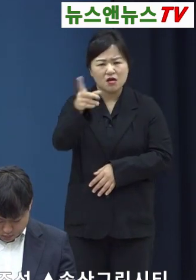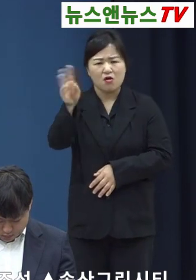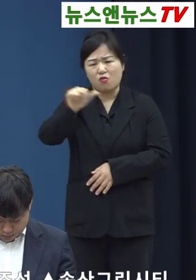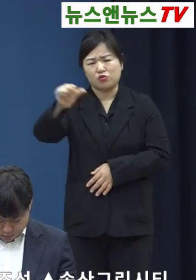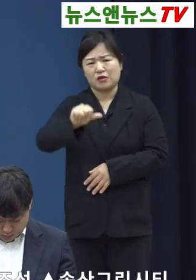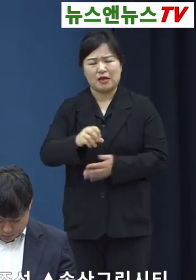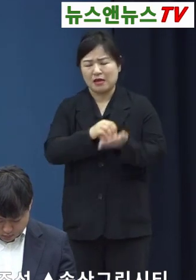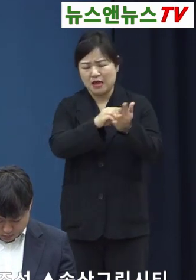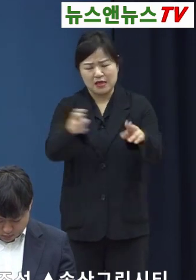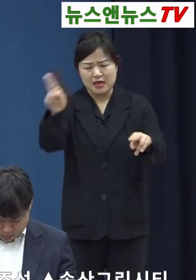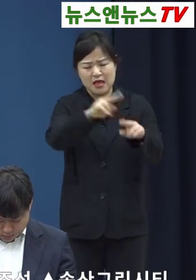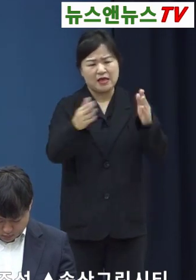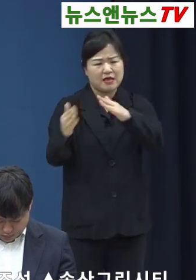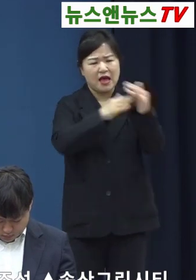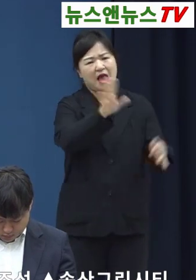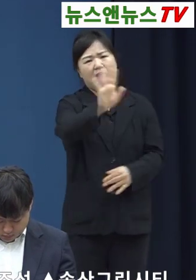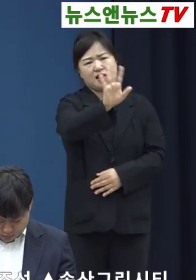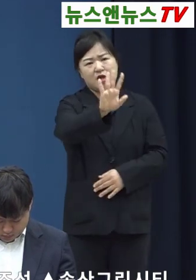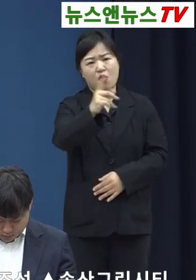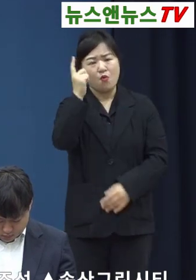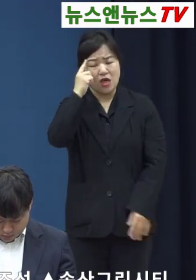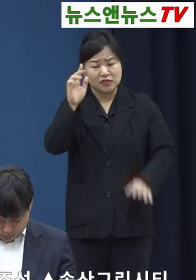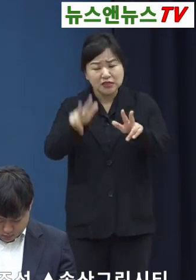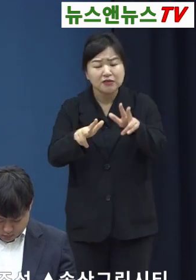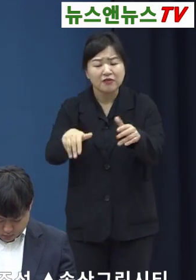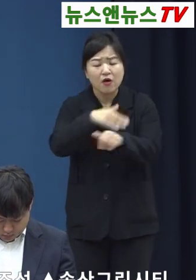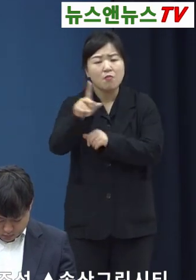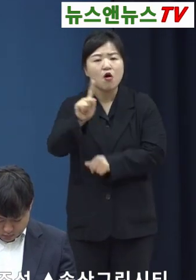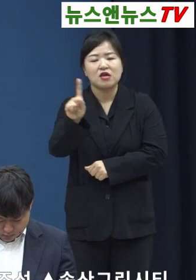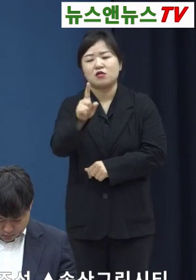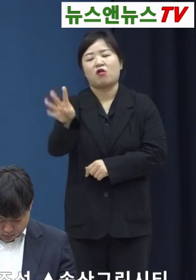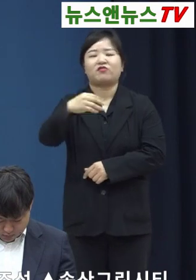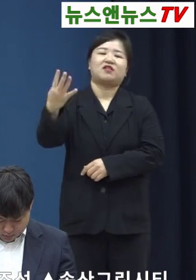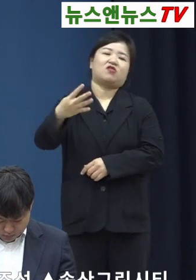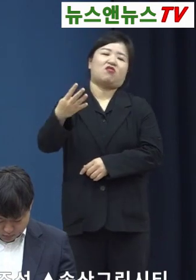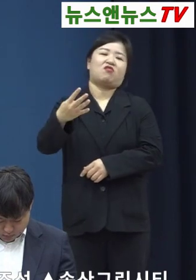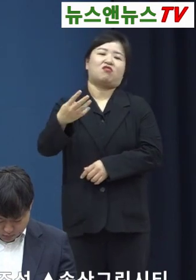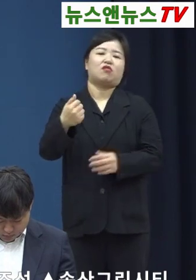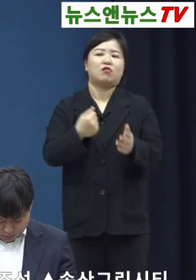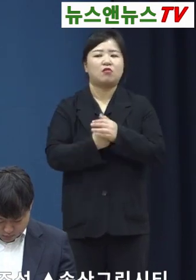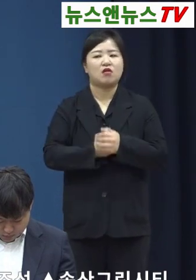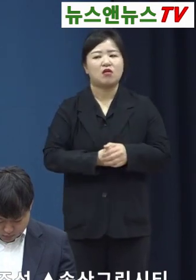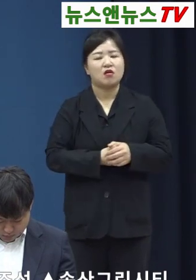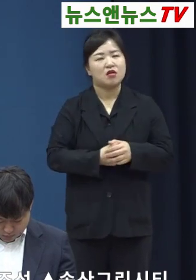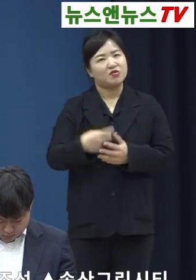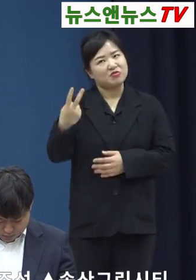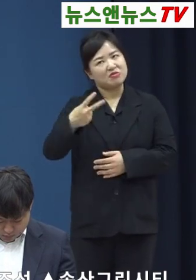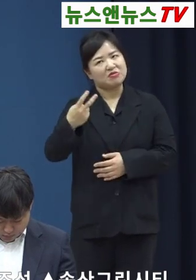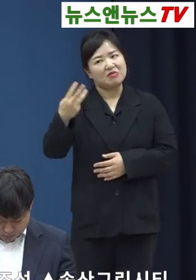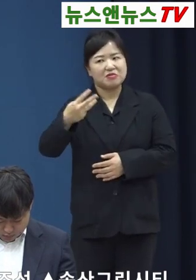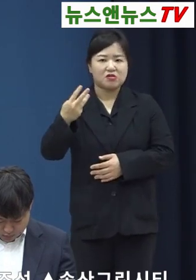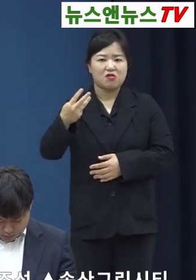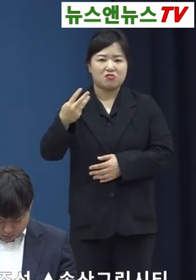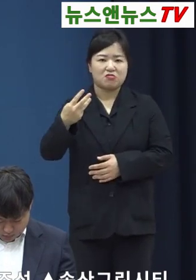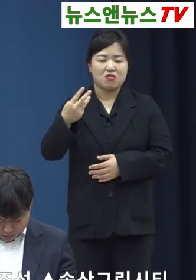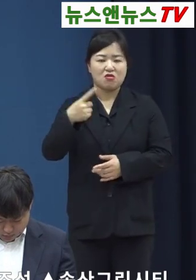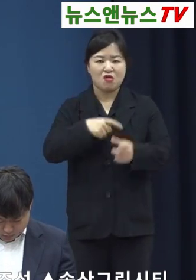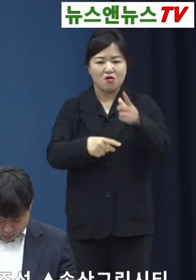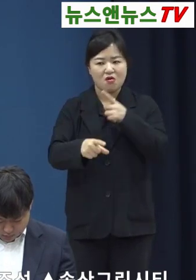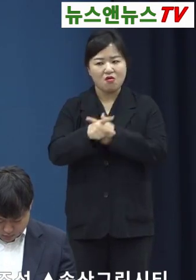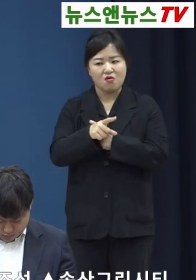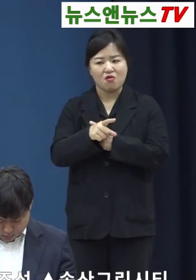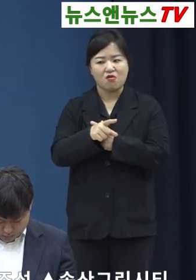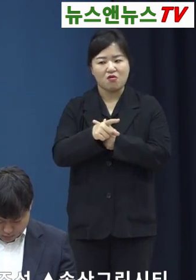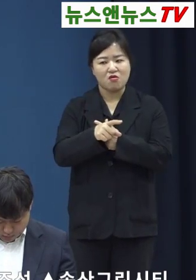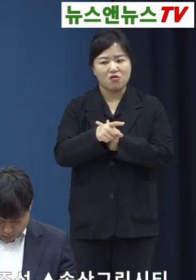오는 사람은 지금 시세가 1억 3천인데 그렇다 보니까 한 뭐 2, 3천만 원 공사해서 한 채 다